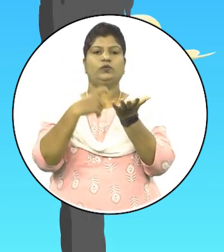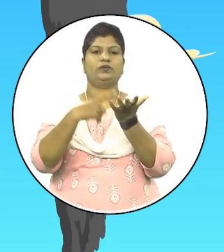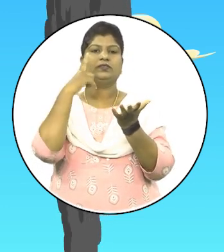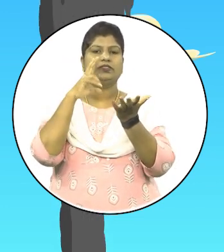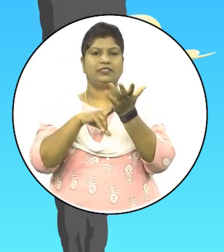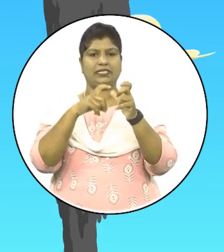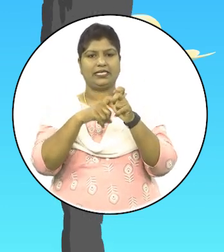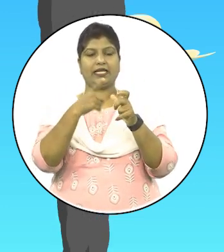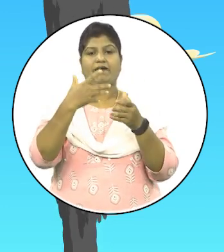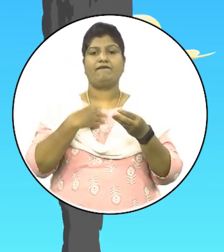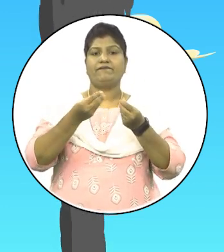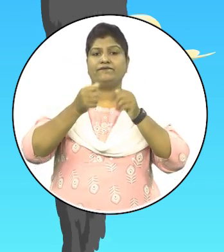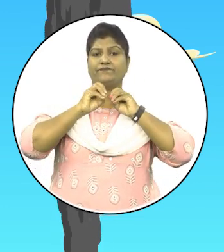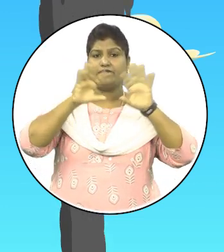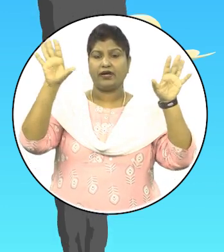नाइट्रस ऑक्साइड,